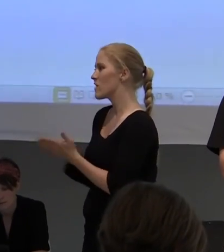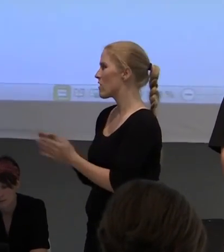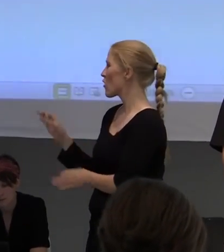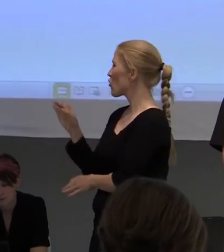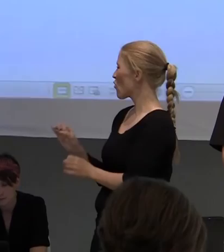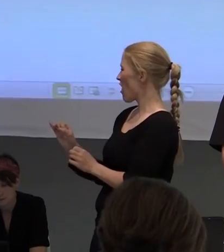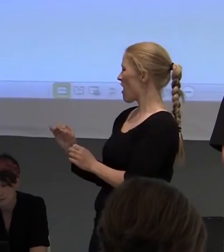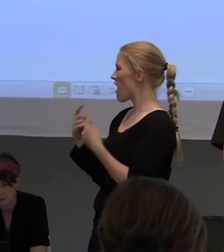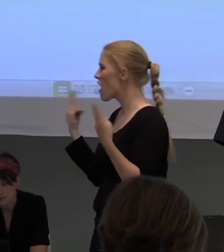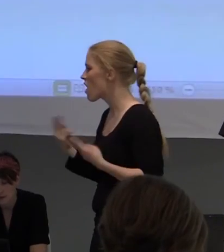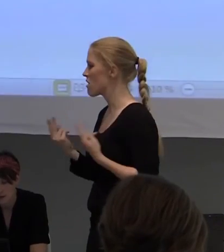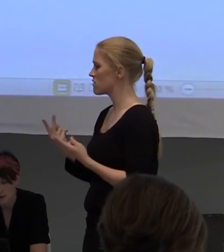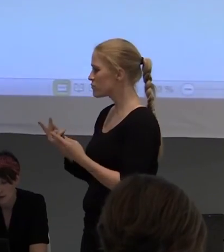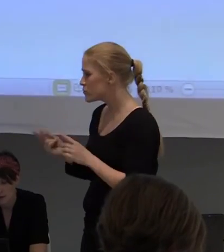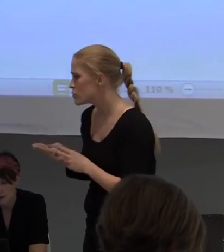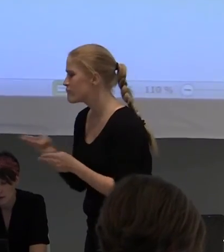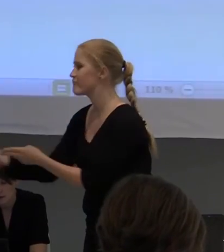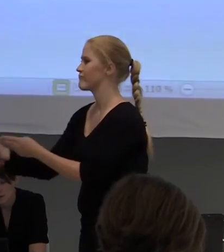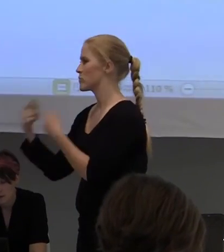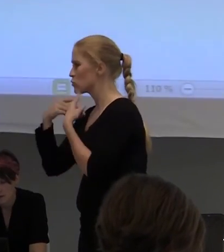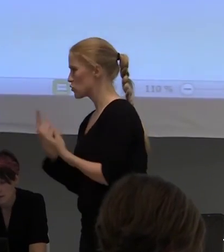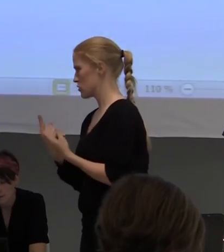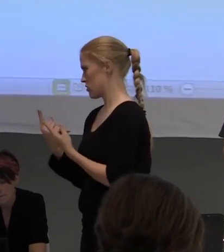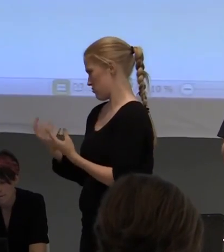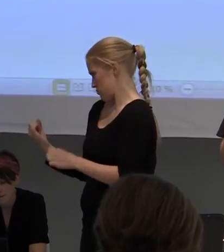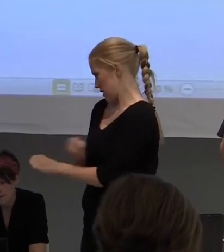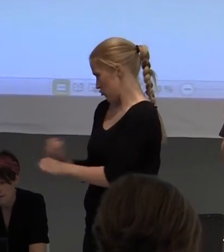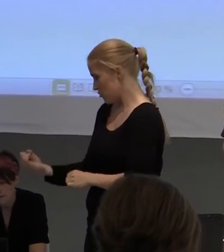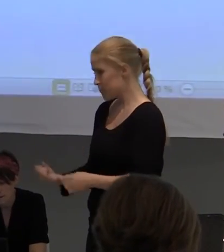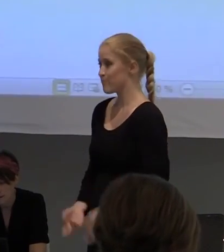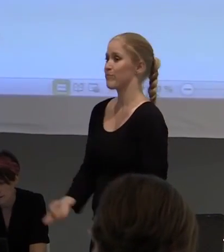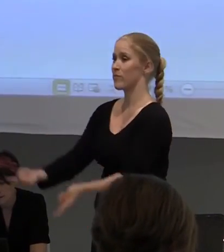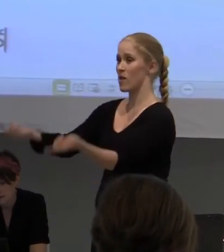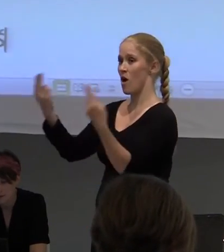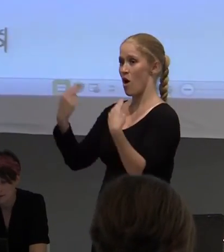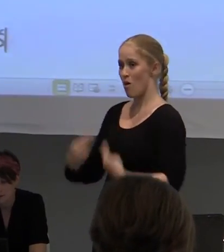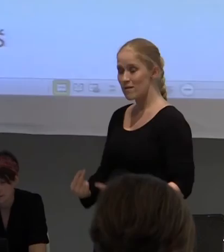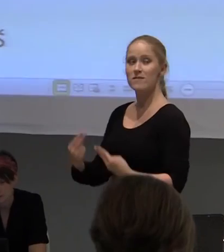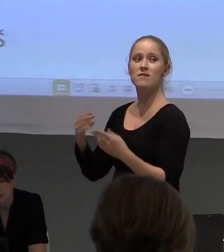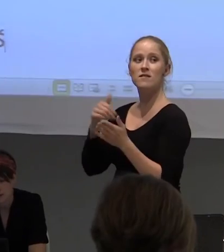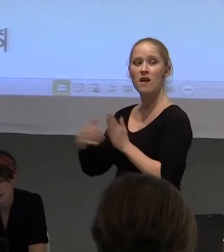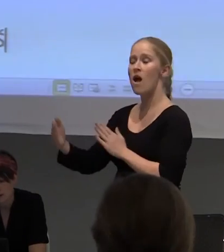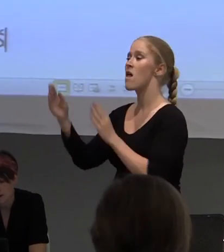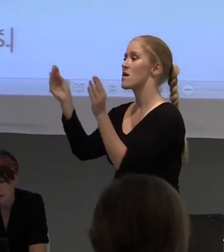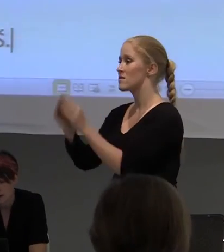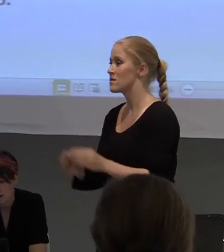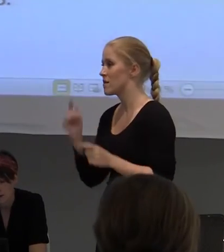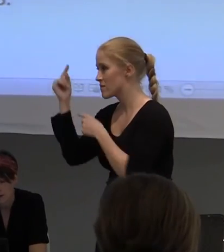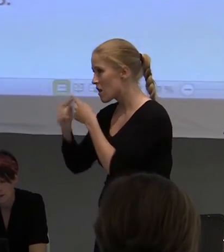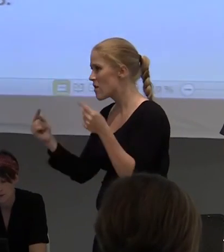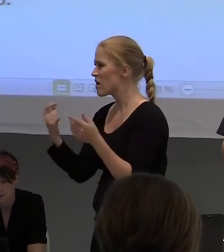Další věc, co se nám daří, je vzdělávání, ovšem ne systémové, ale nahodilé. Pokud se povede sehnat nějaké